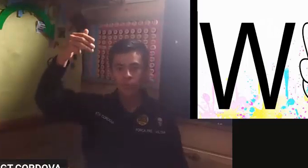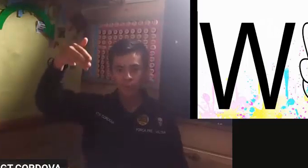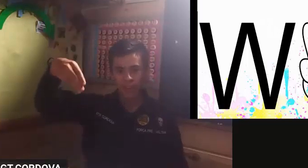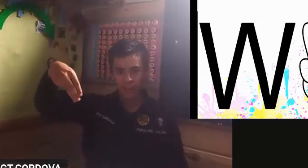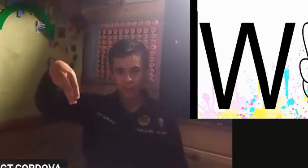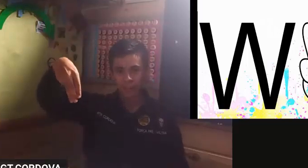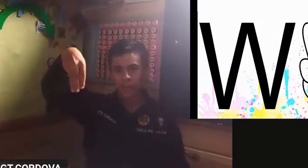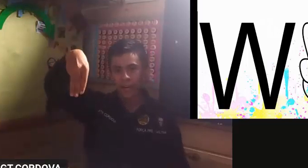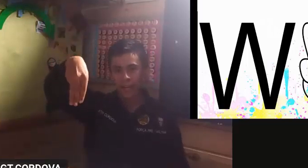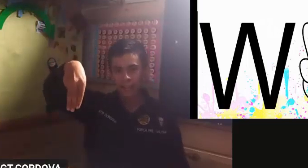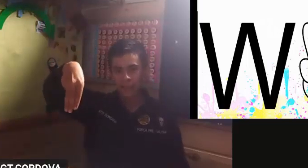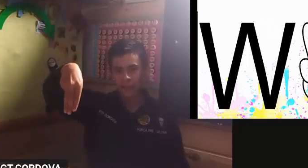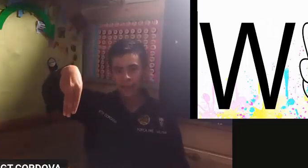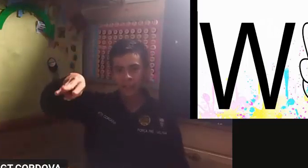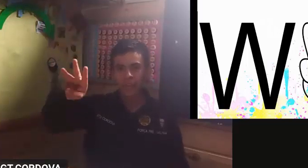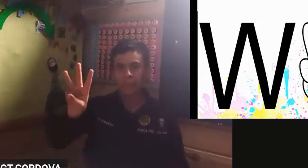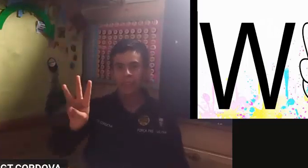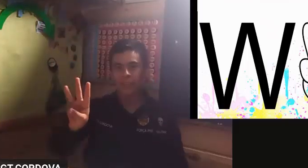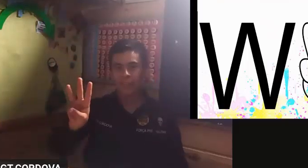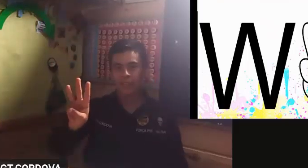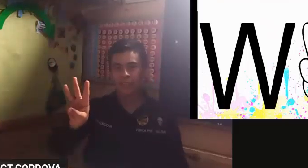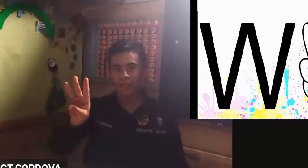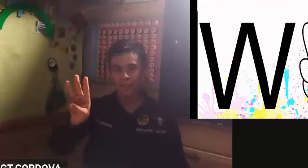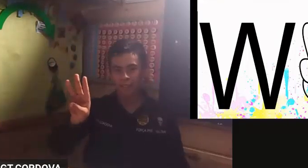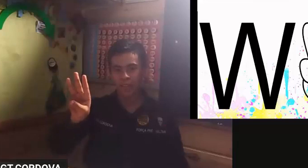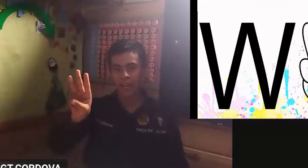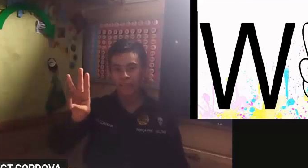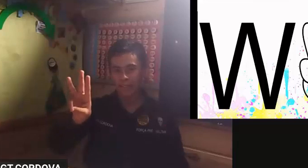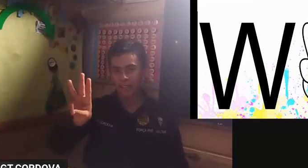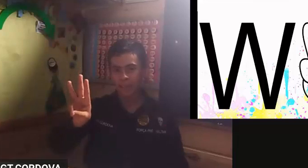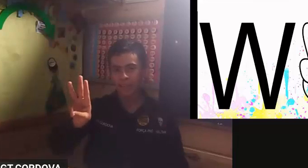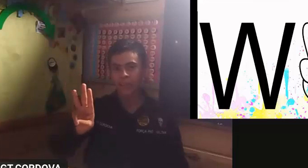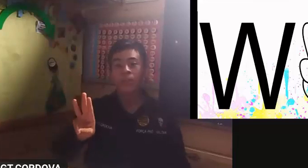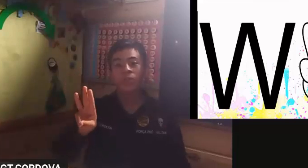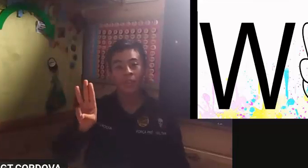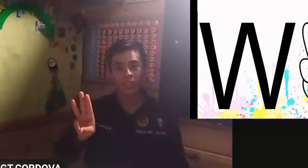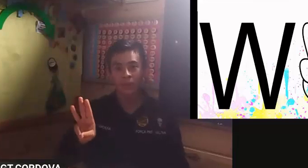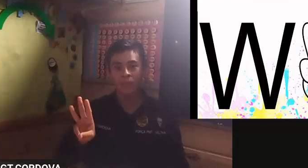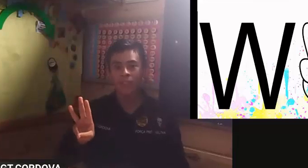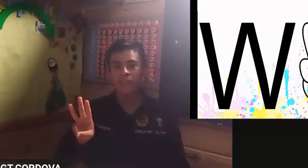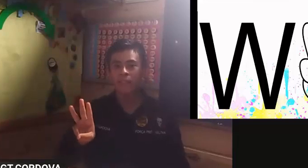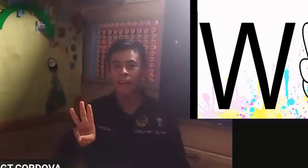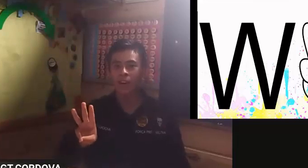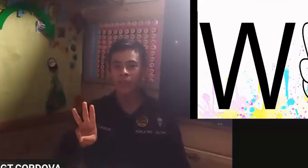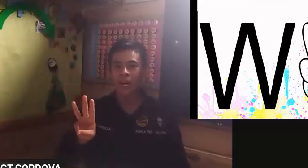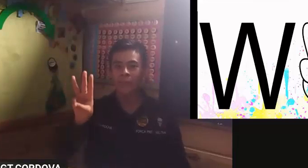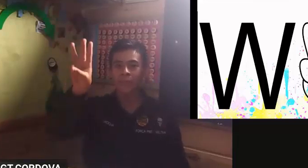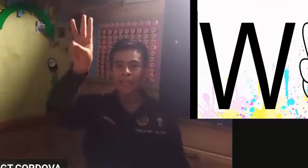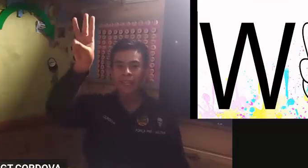o N é 3 para baixo, o W teria que ser as 3 para cima. Só que tem uma diferença. Né? Um W, ele é